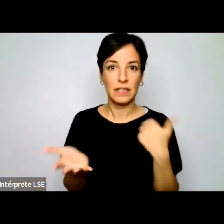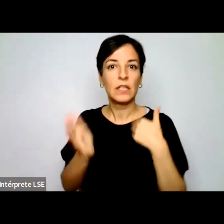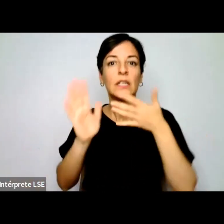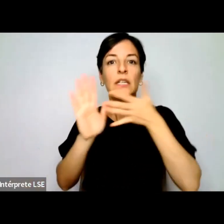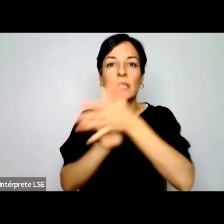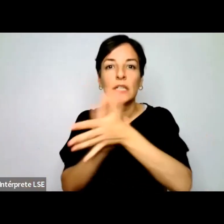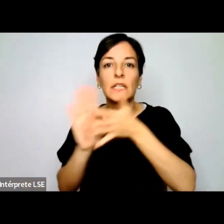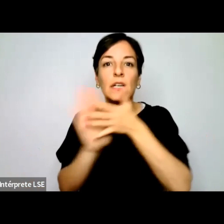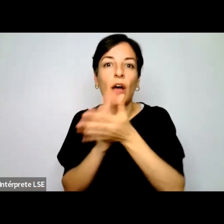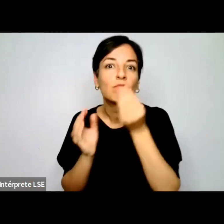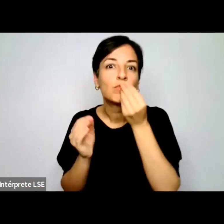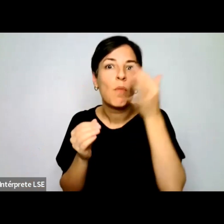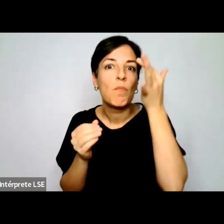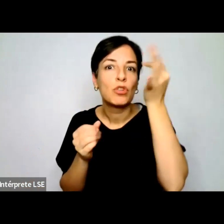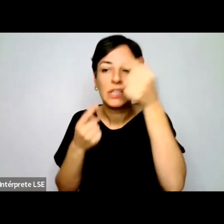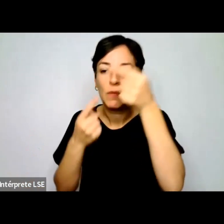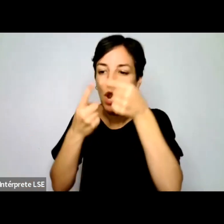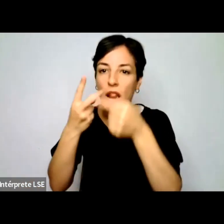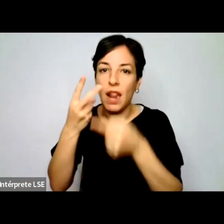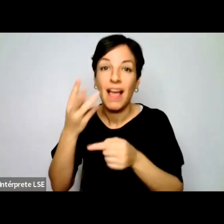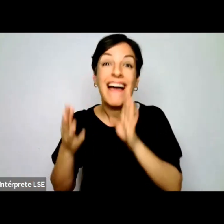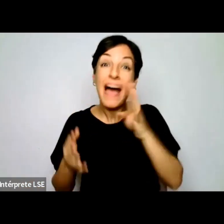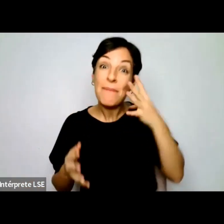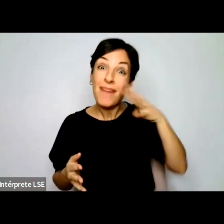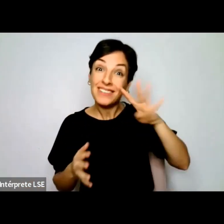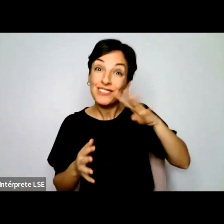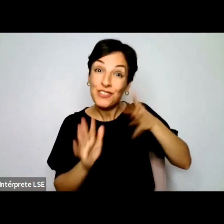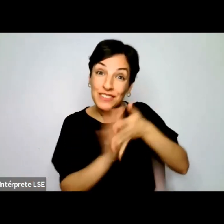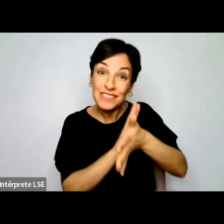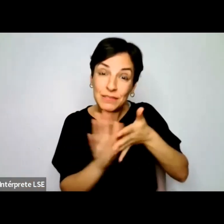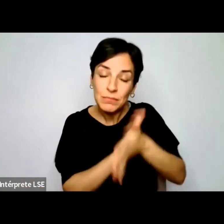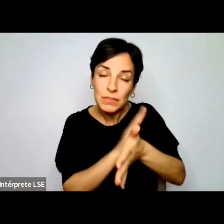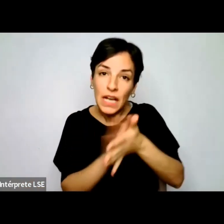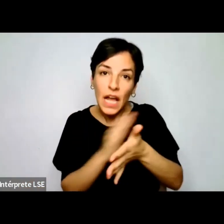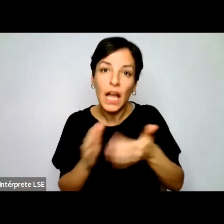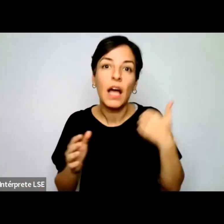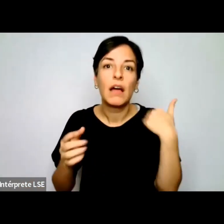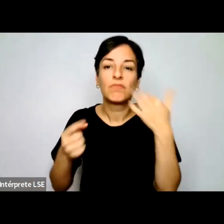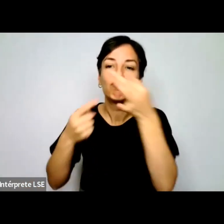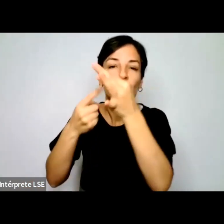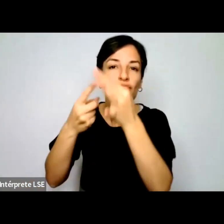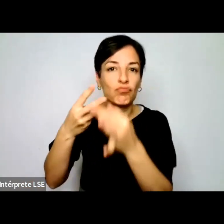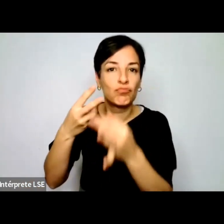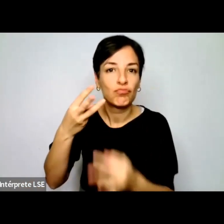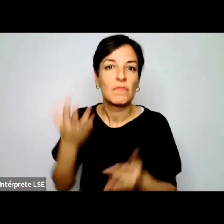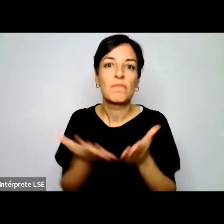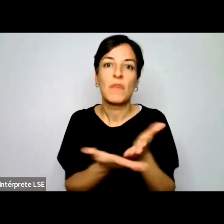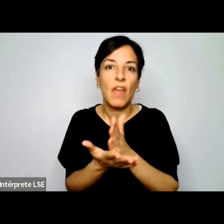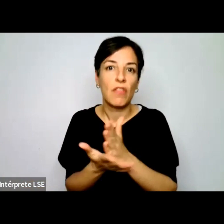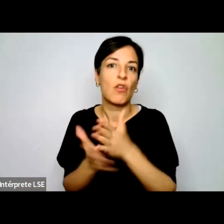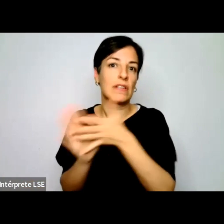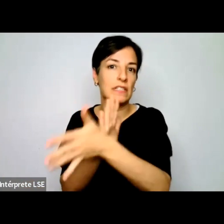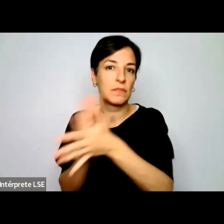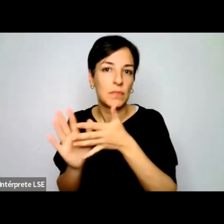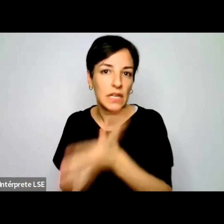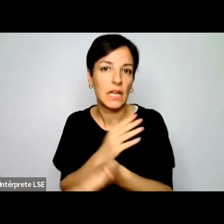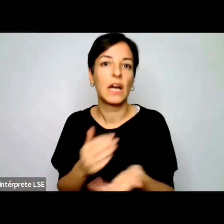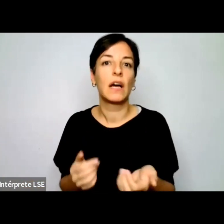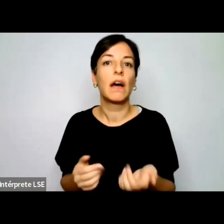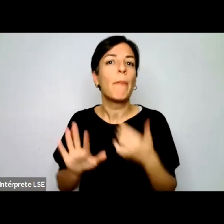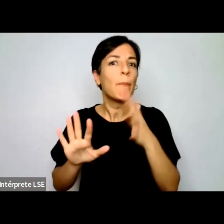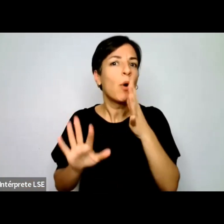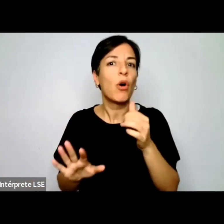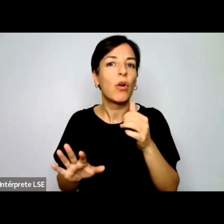las ventajas que ha comentado mi compañera Marisol, todas las ventajas de la mediación, la confidencialidad,